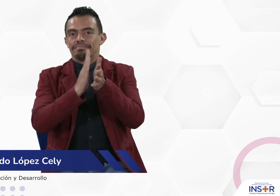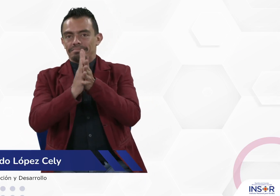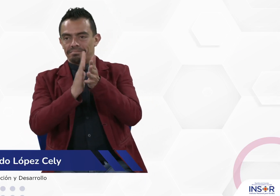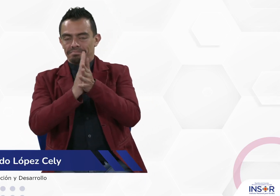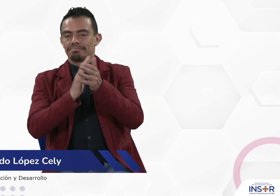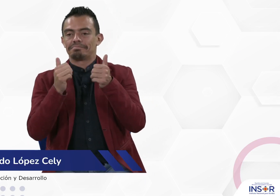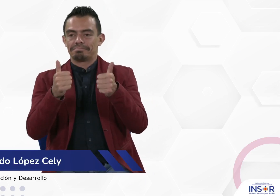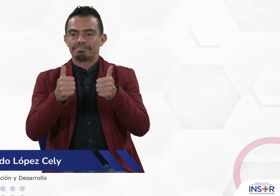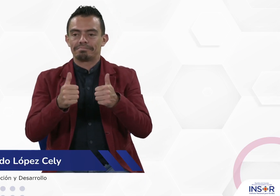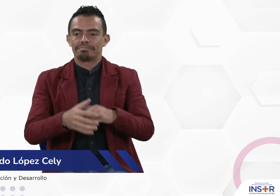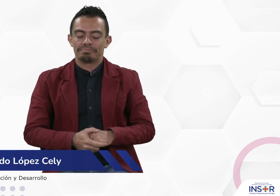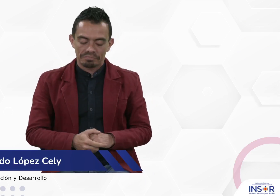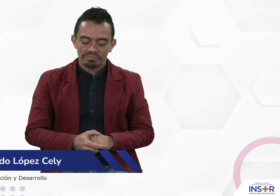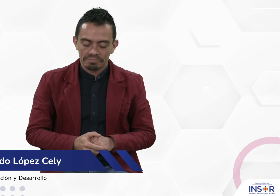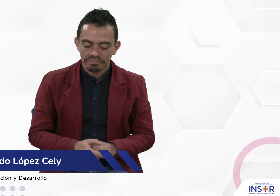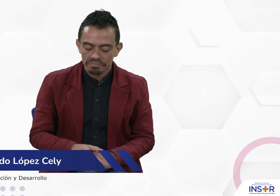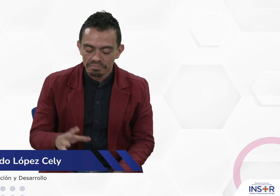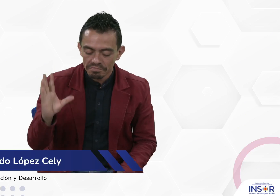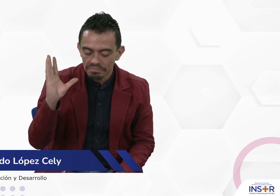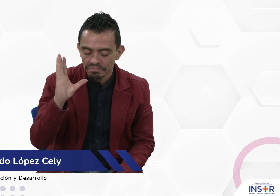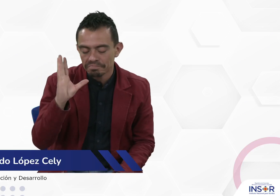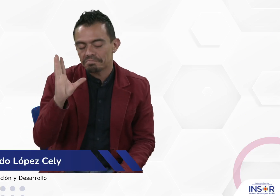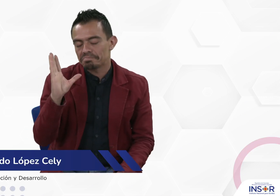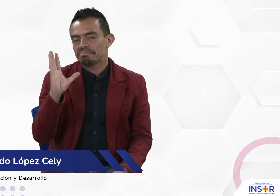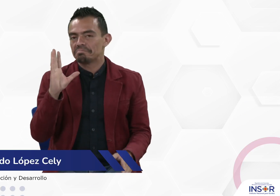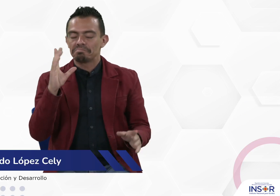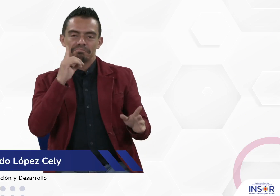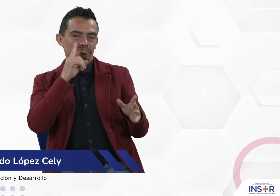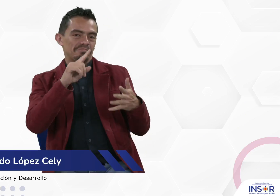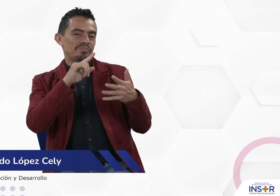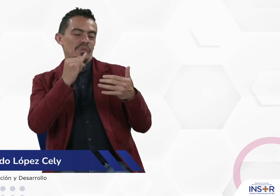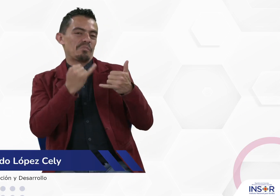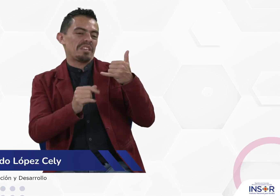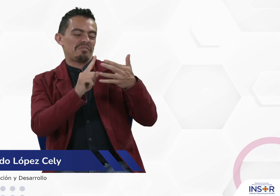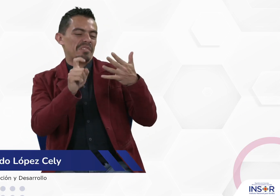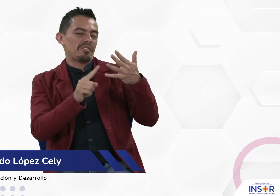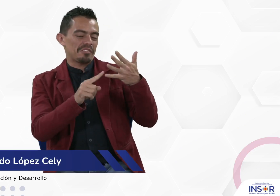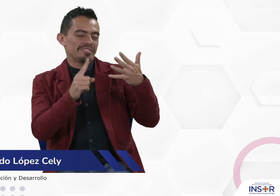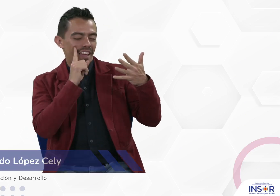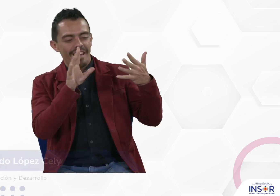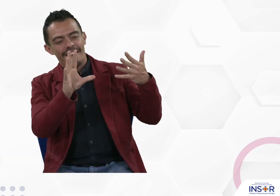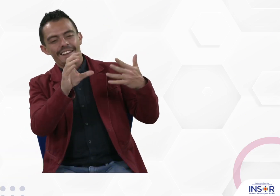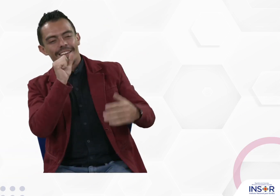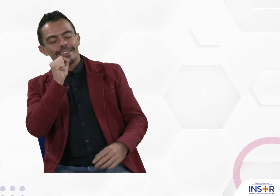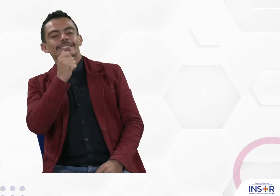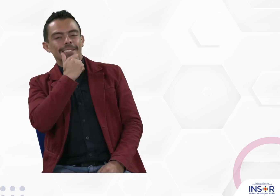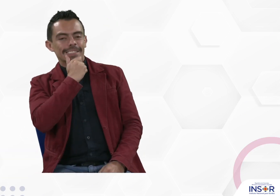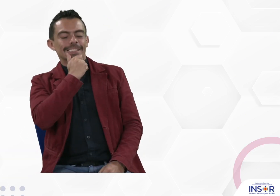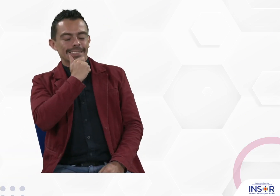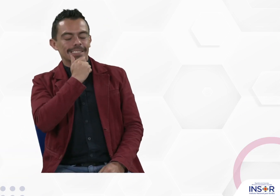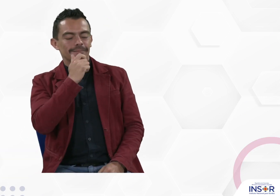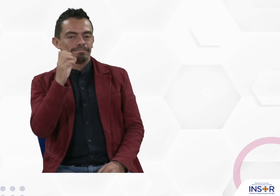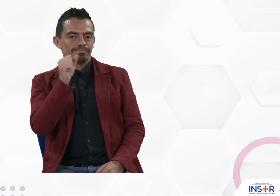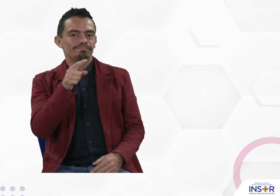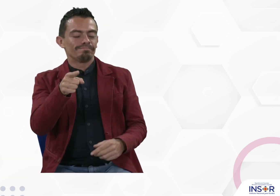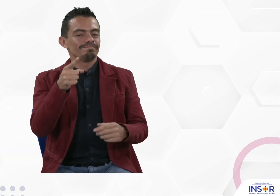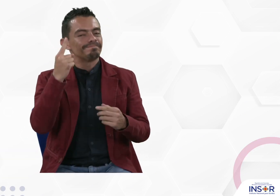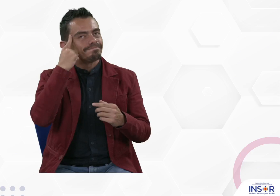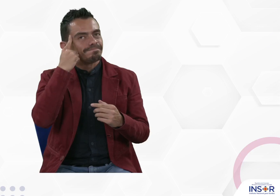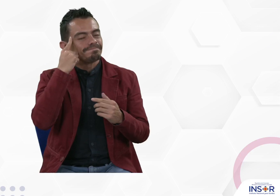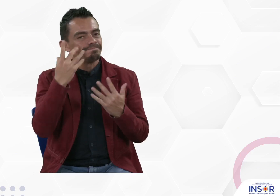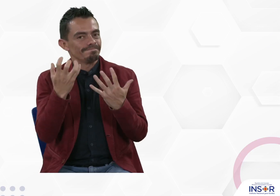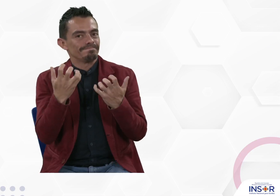Bien, mil gracias por estas respuestas, por esta última pregunta de lo que